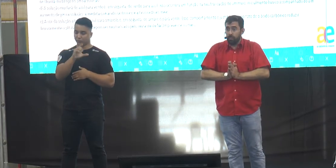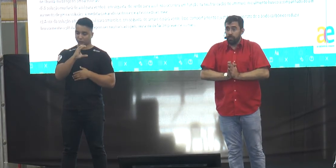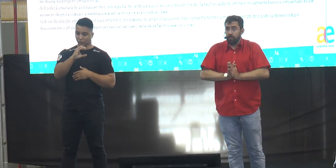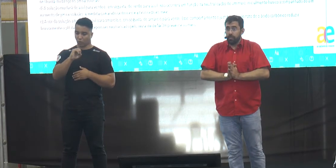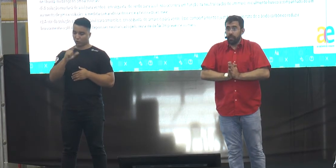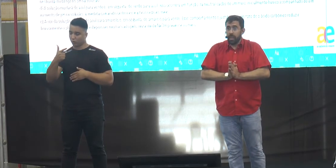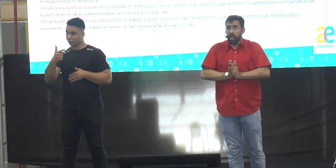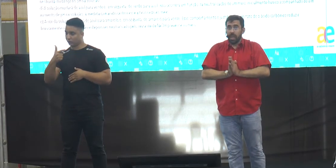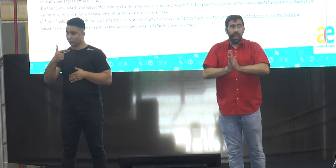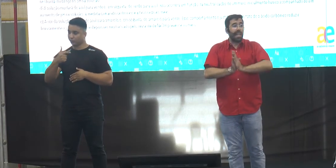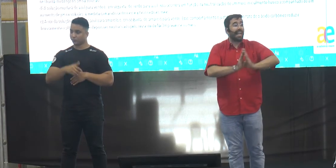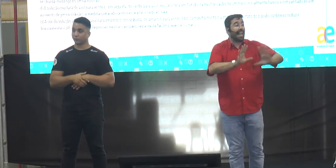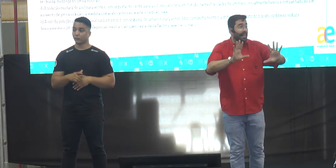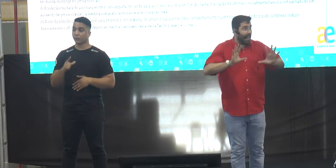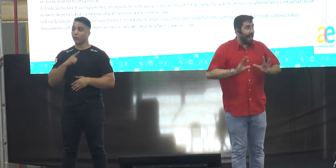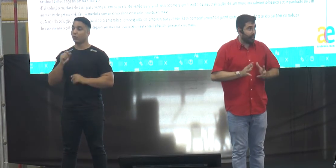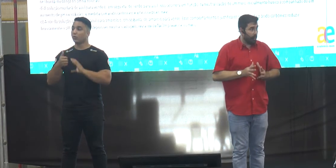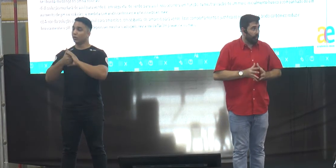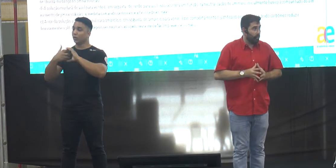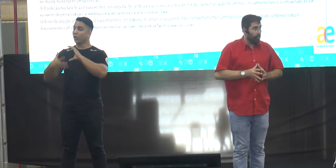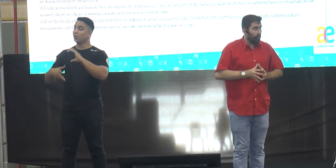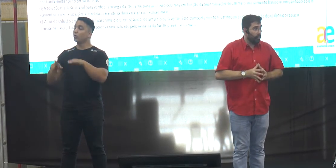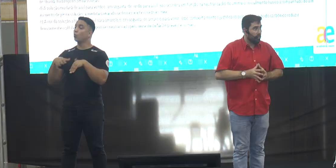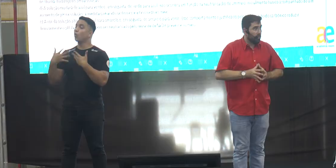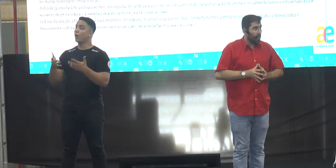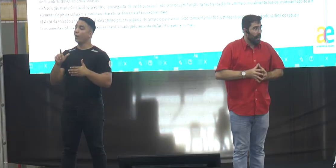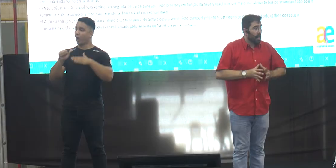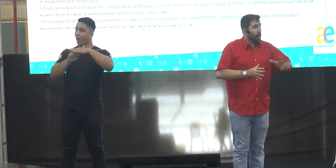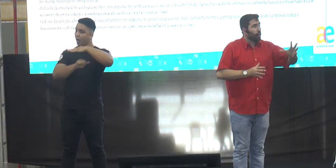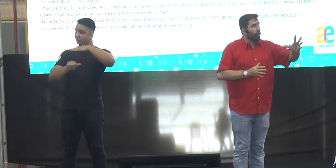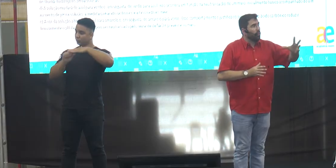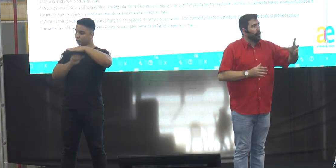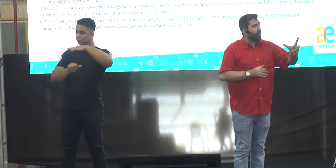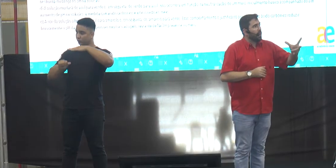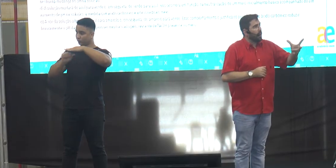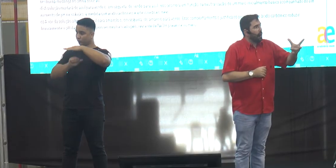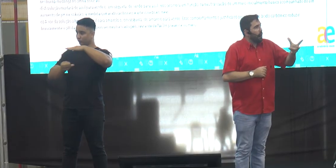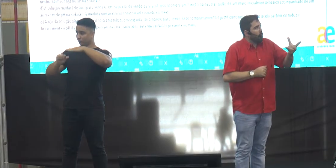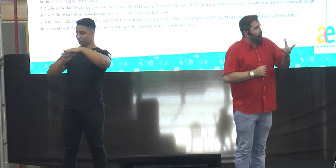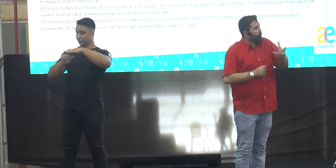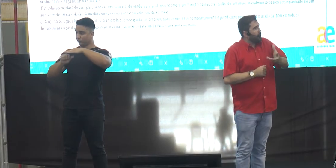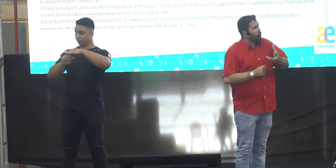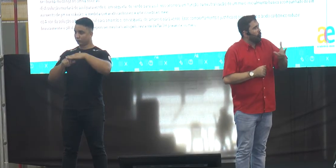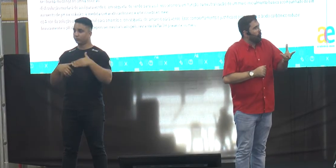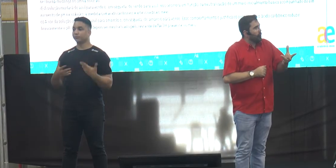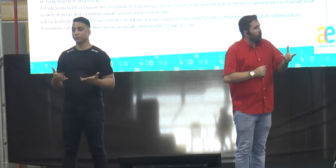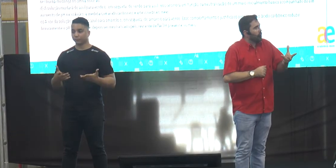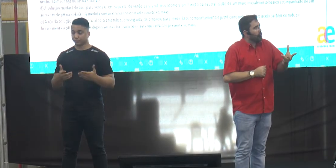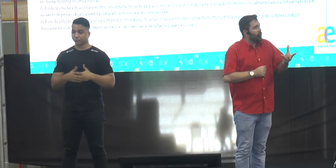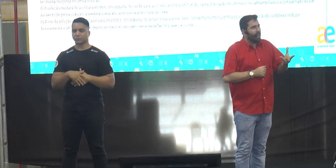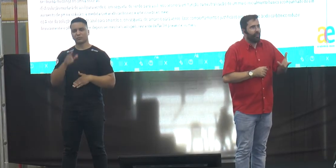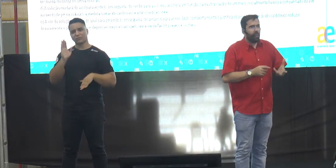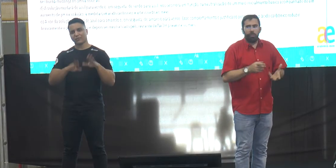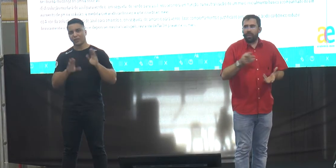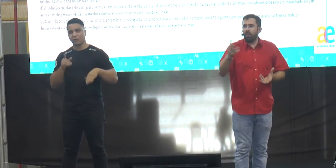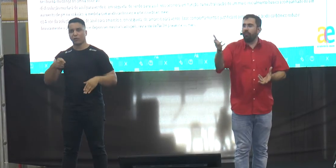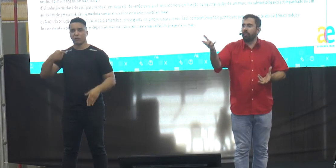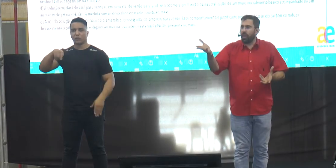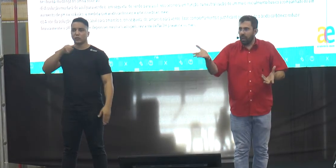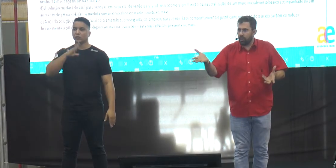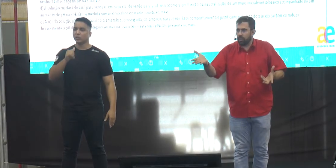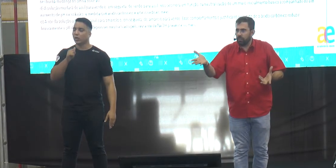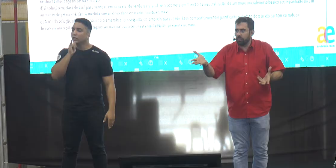carbônico, ele tem caráter ácido. Todo mundo aqui, uma vez ou outra, já deve ter